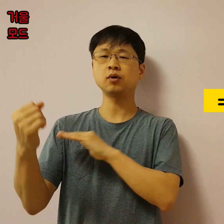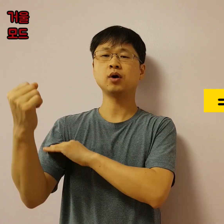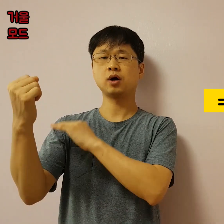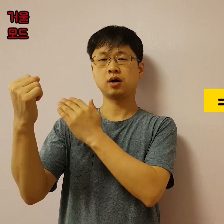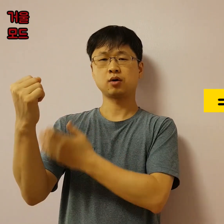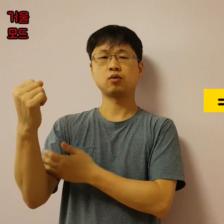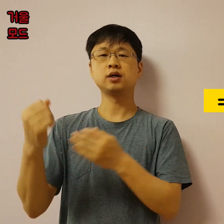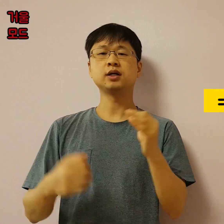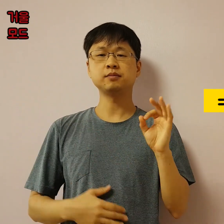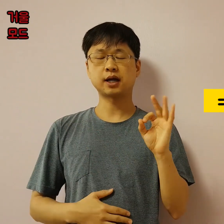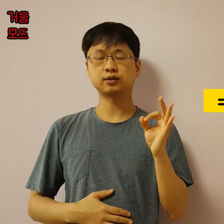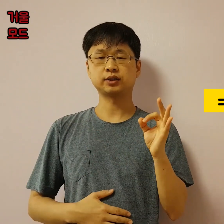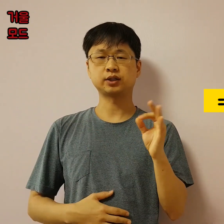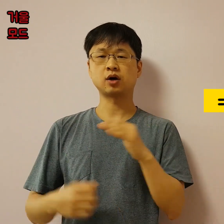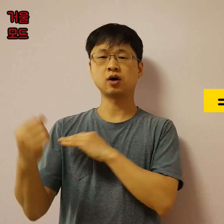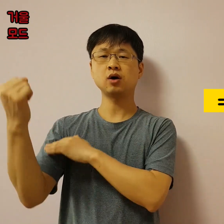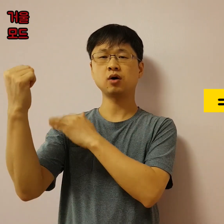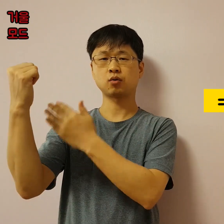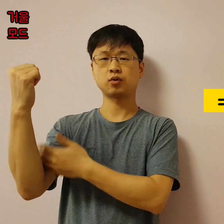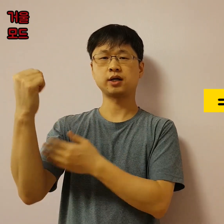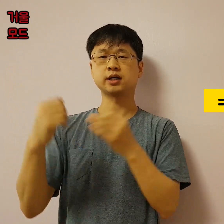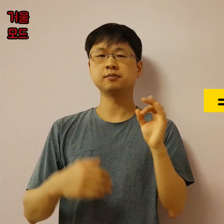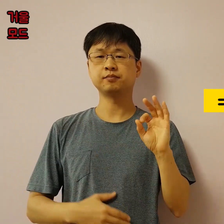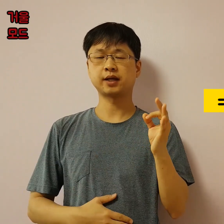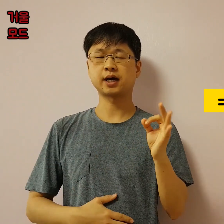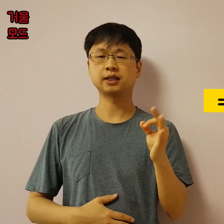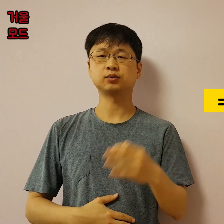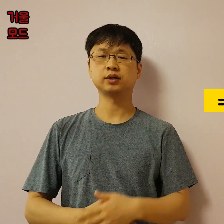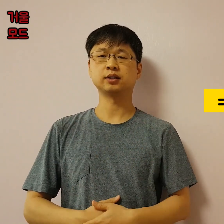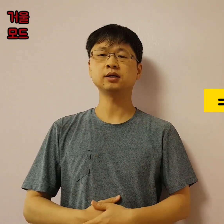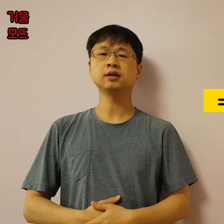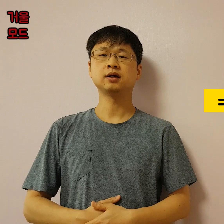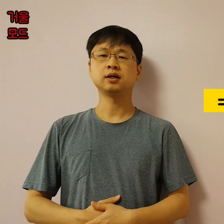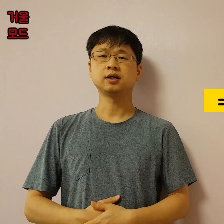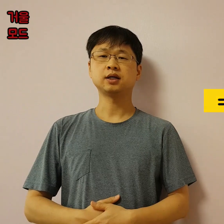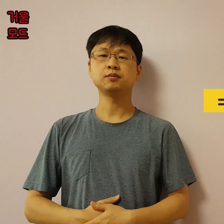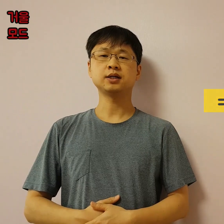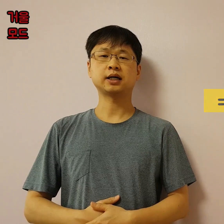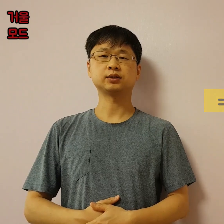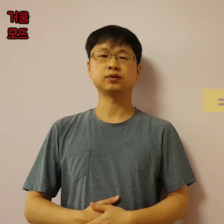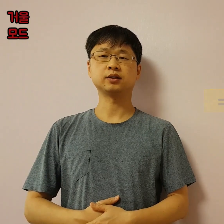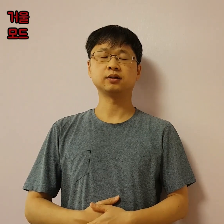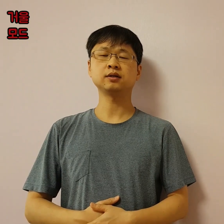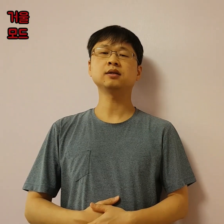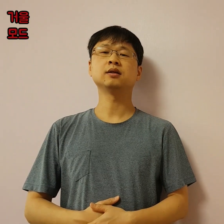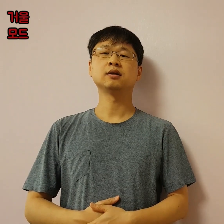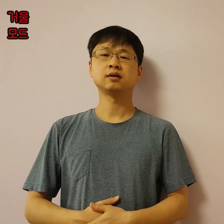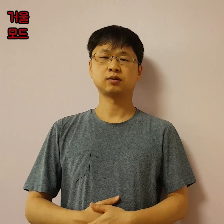바로 권리금이라 할 수 있죠. 권리금, 내가 가지고 있는 힘을 가지고 있는